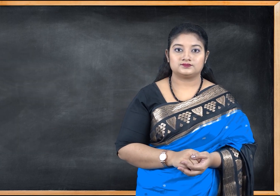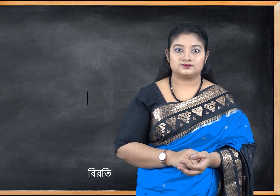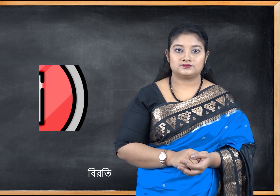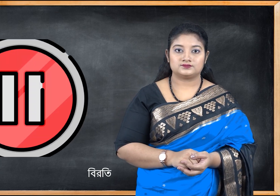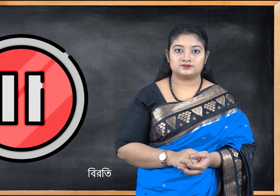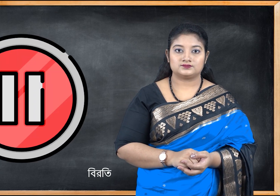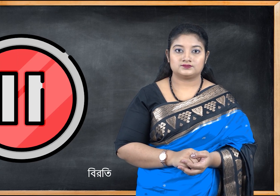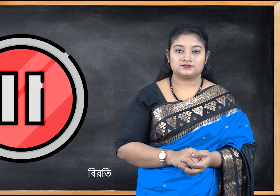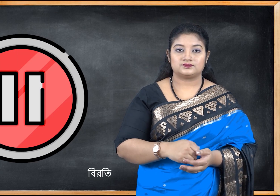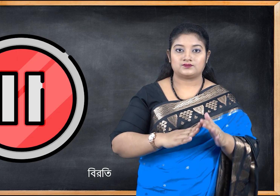বিরতি,